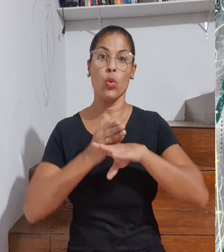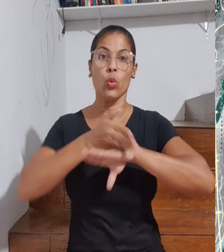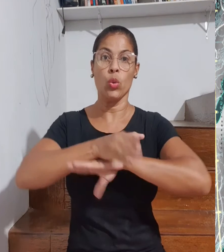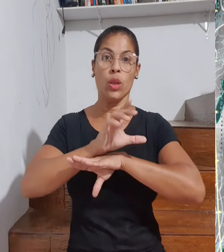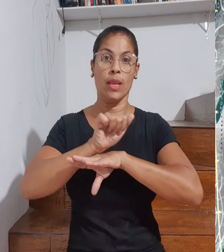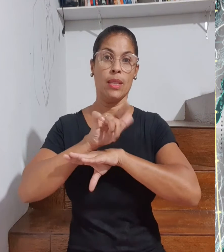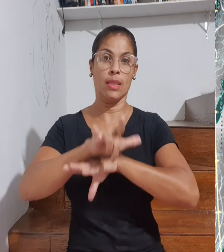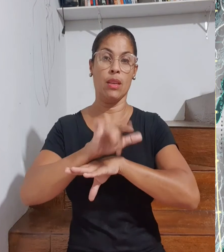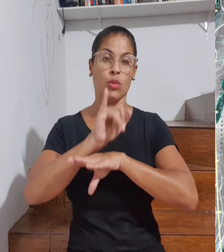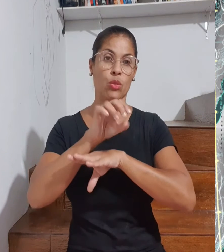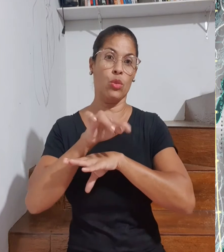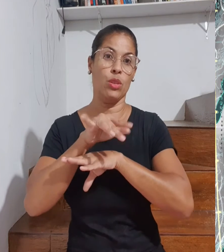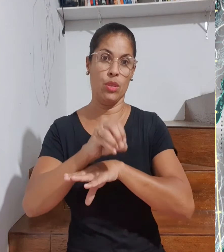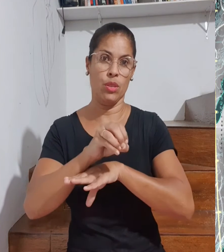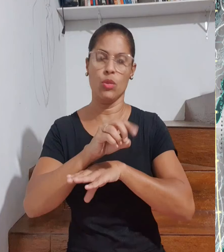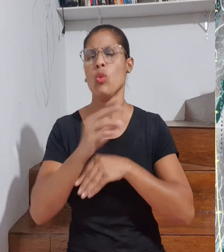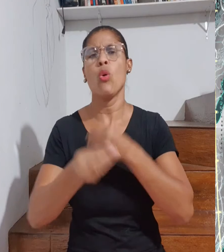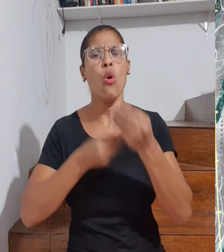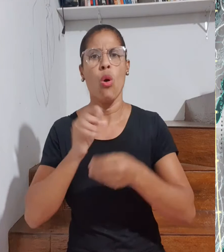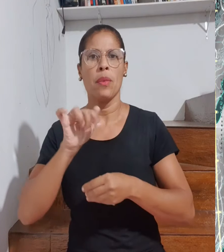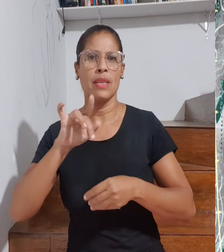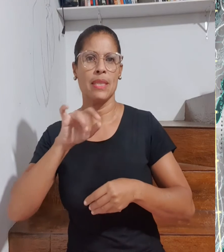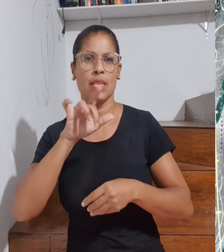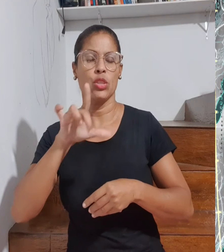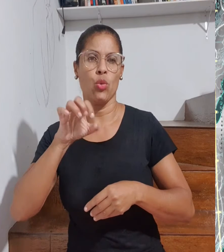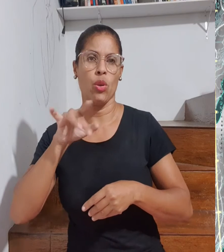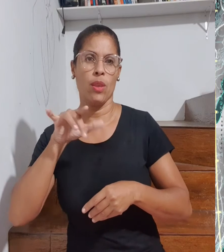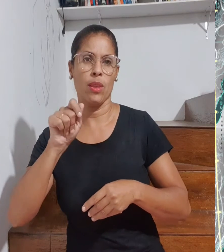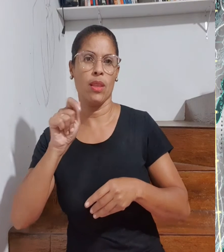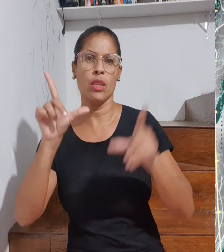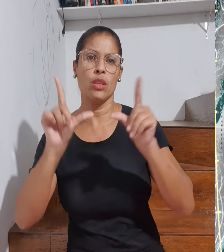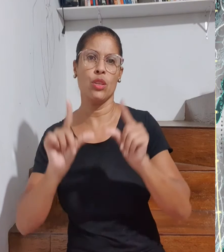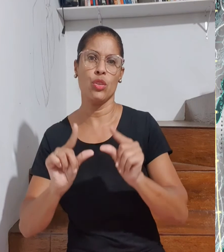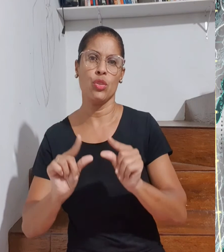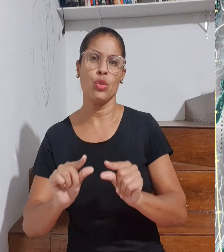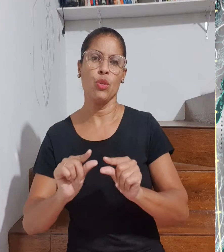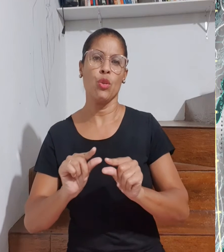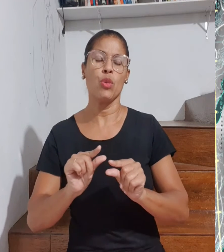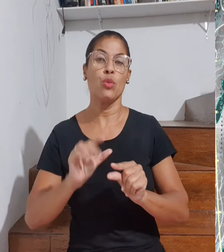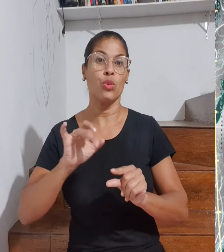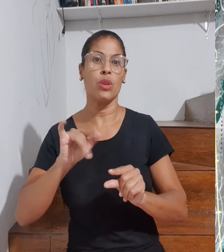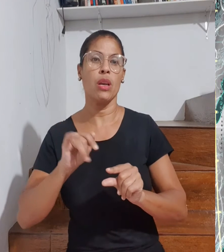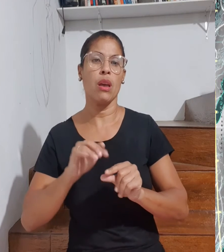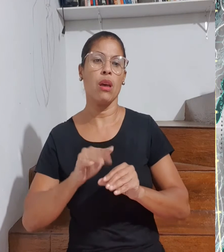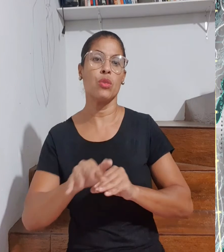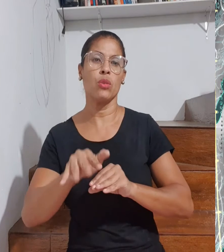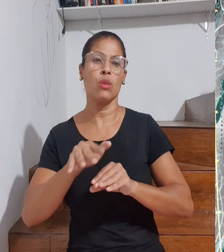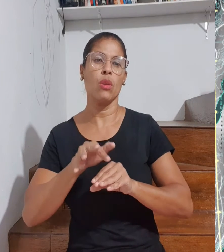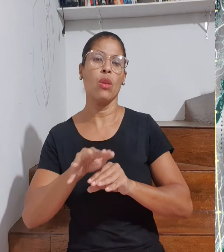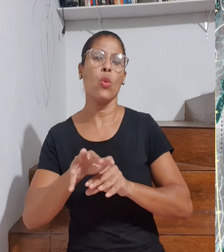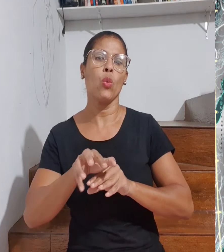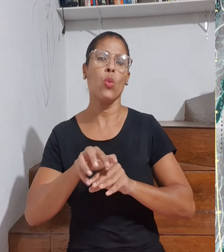canais iônicos. A acetilcolina causa uma diminuição da corrente de cálcio de influxo lento, com